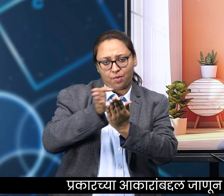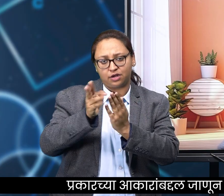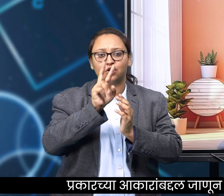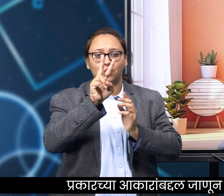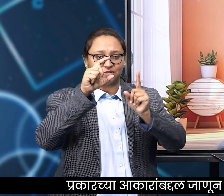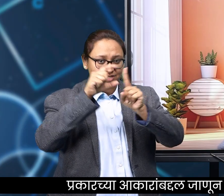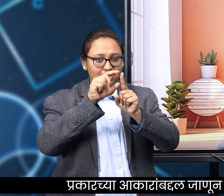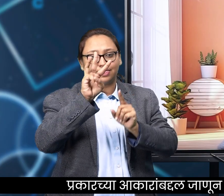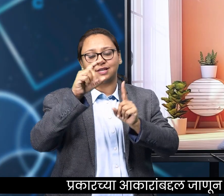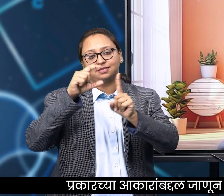3D आकार.